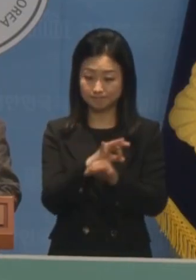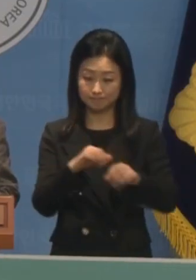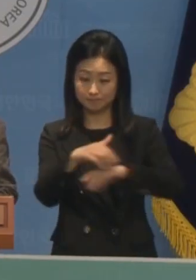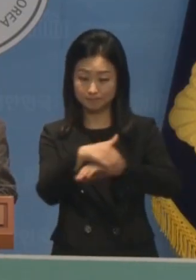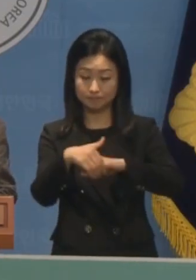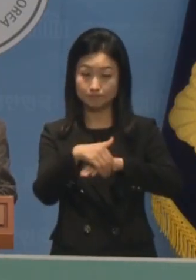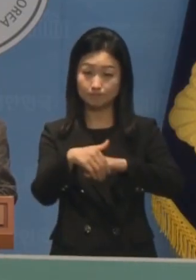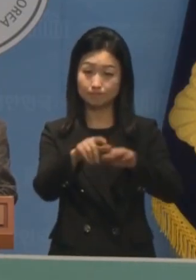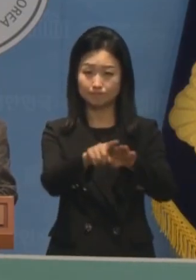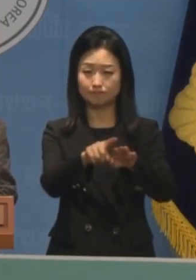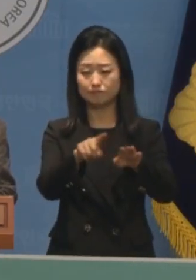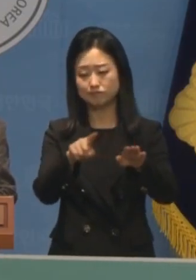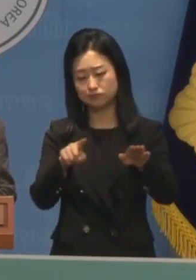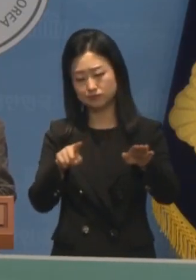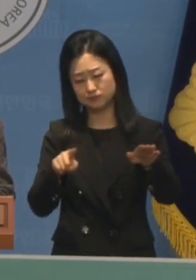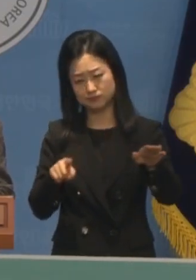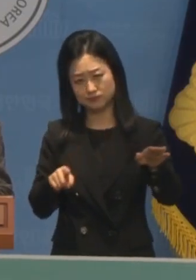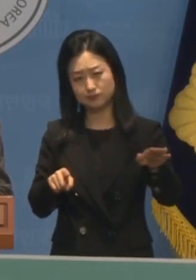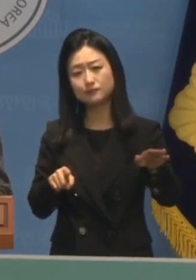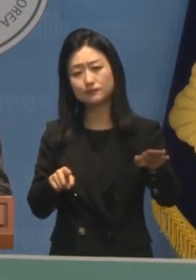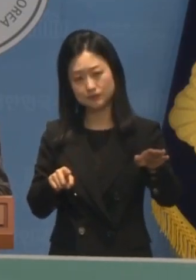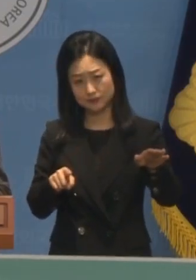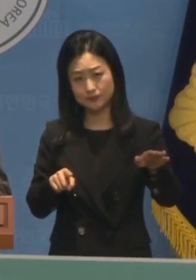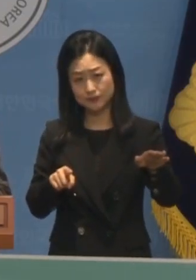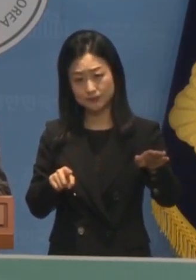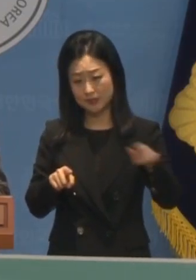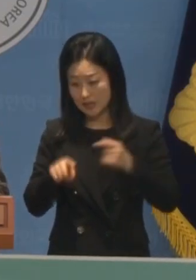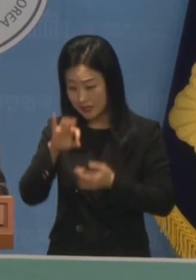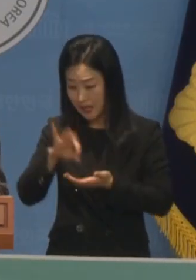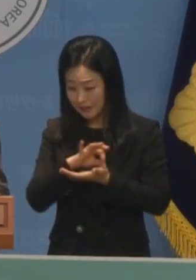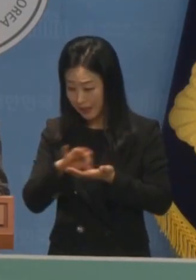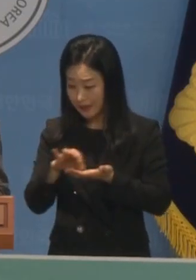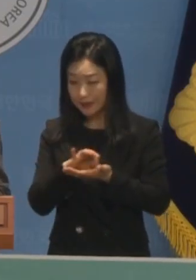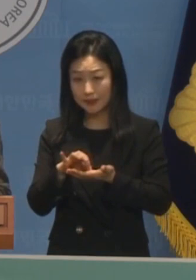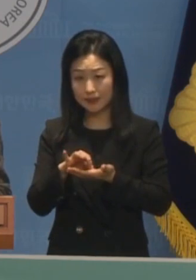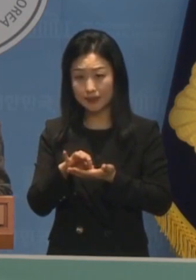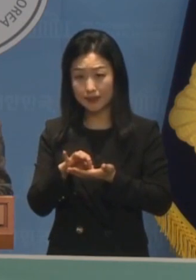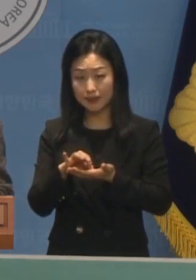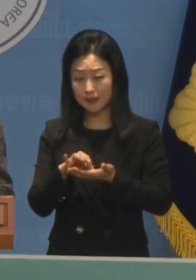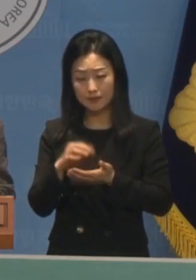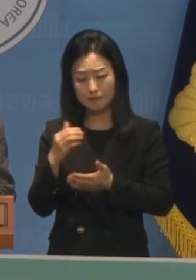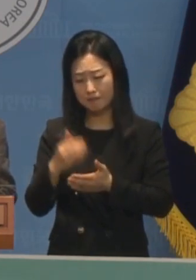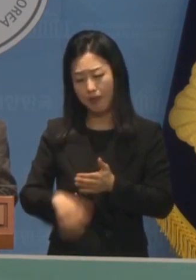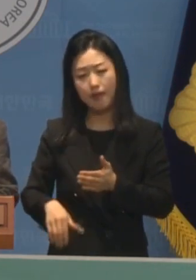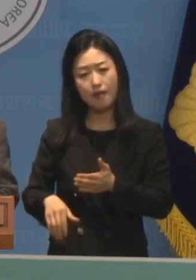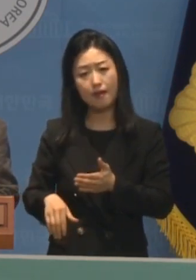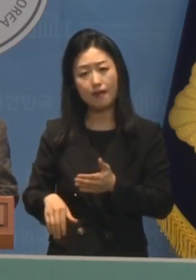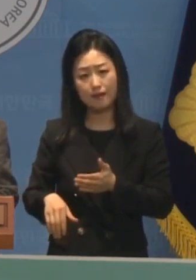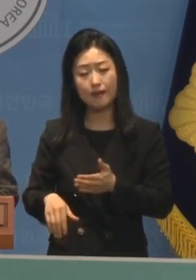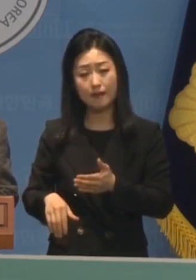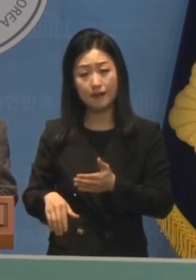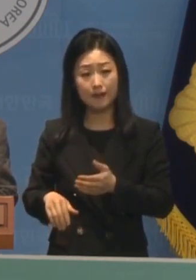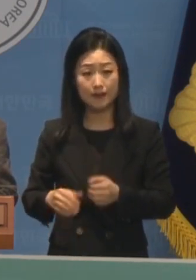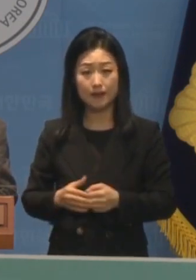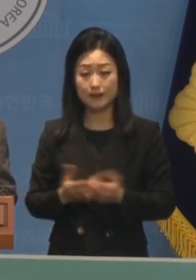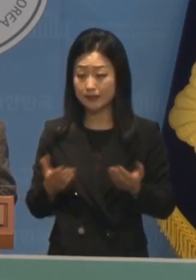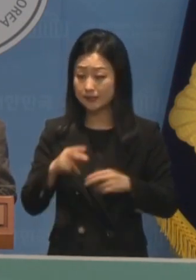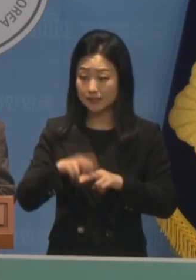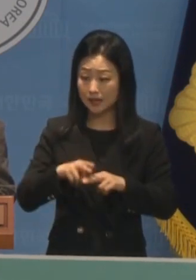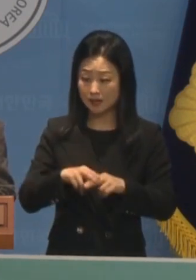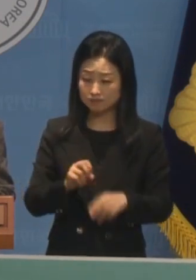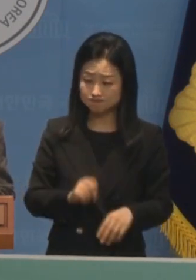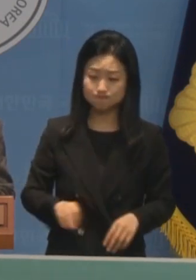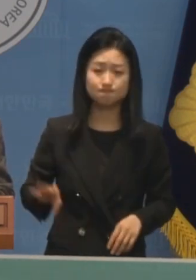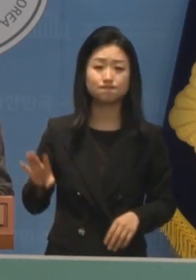많이 후퇴하고 있습니다. 예산은 대책도 없이 삭감되어 일자리를